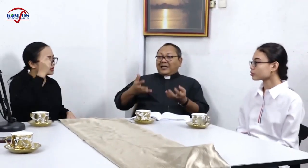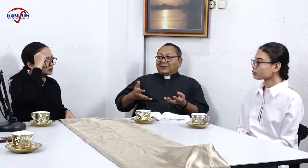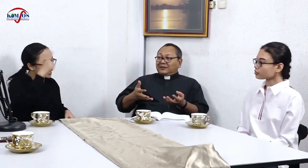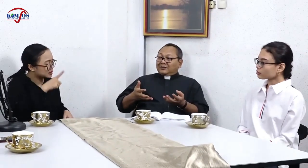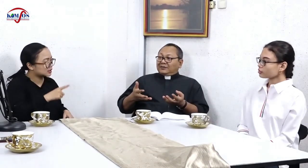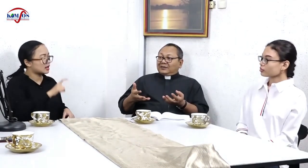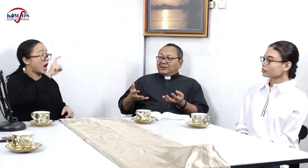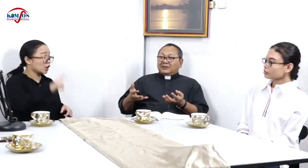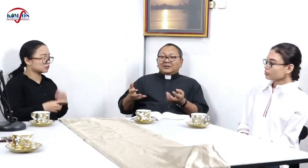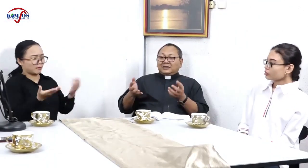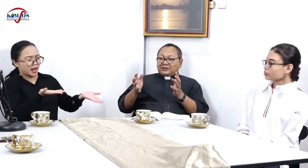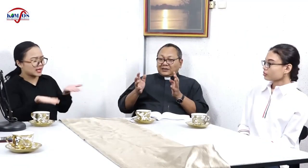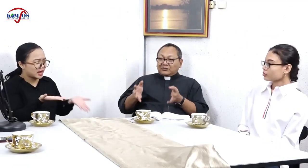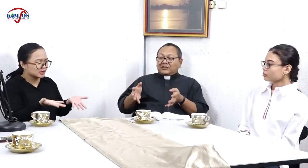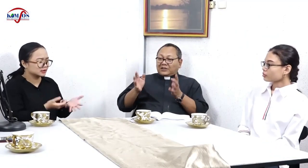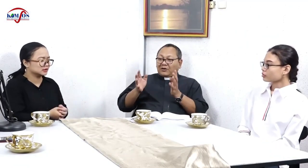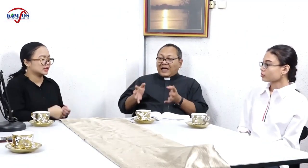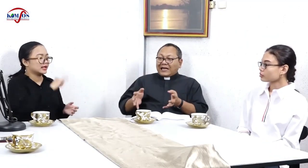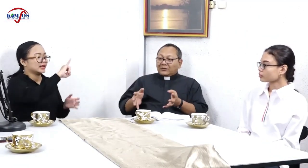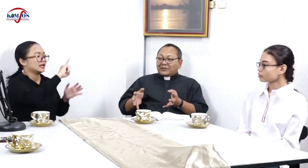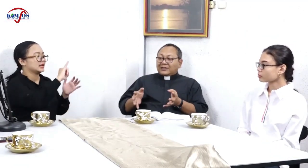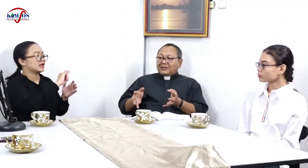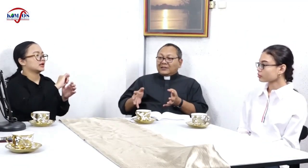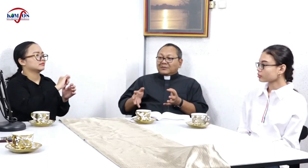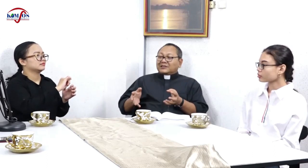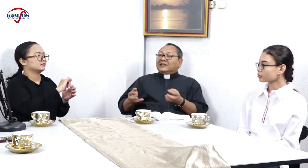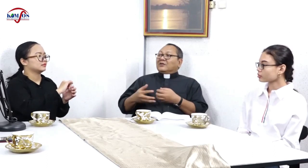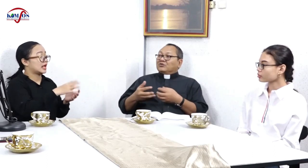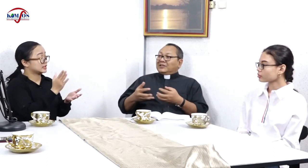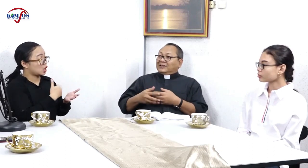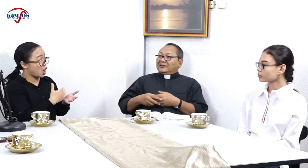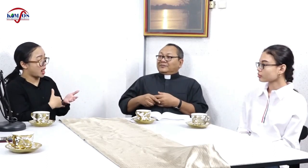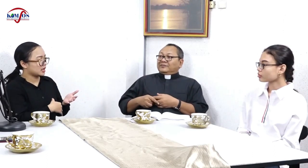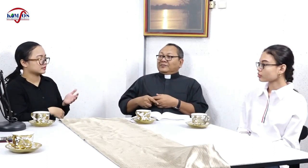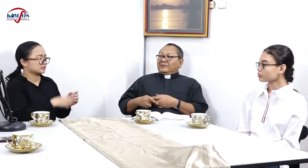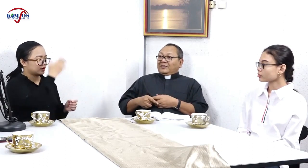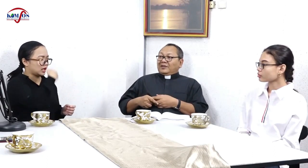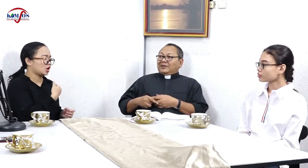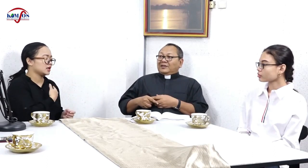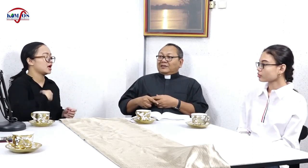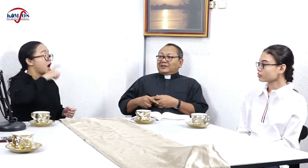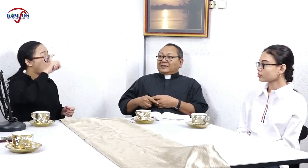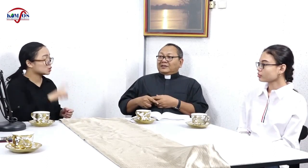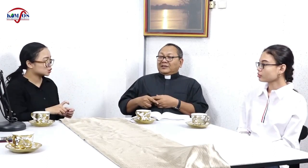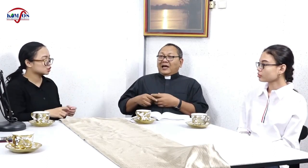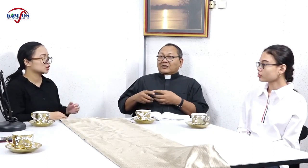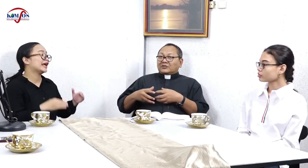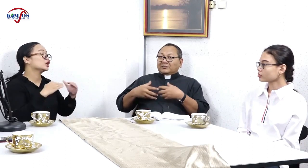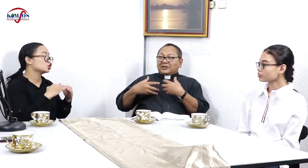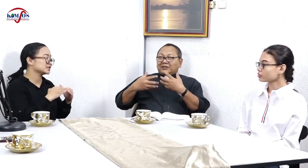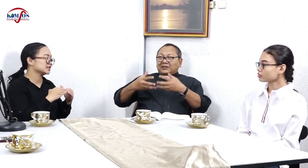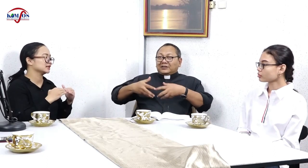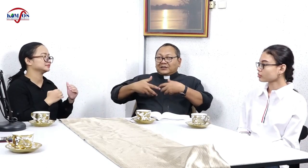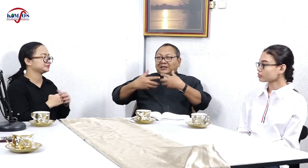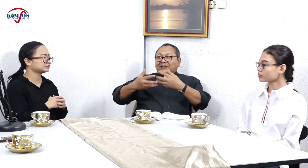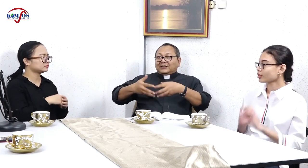melayani institusi sekolah katolik mesti inklusi gitu jadi harus